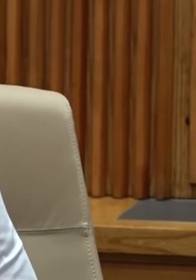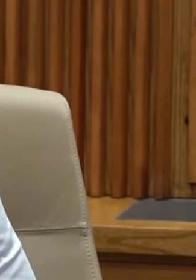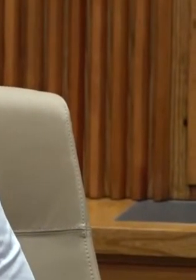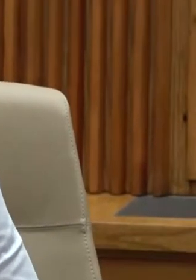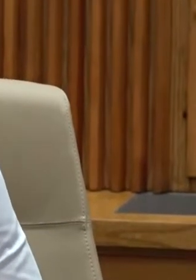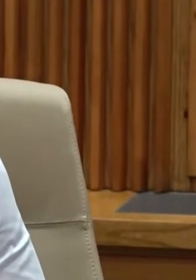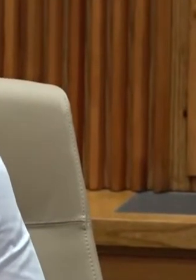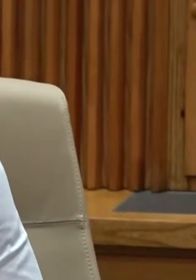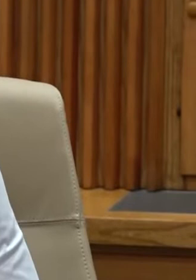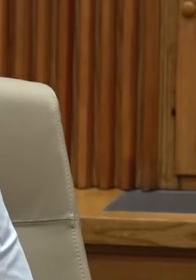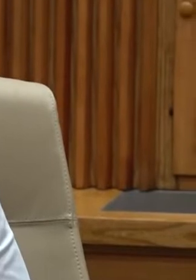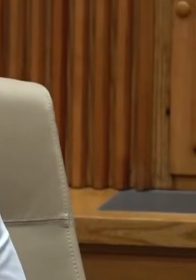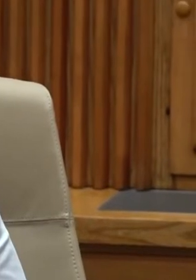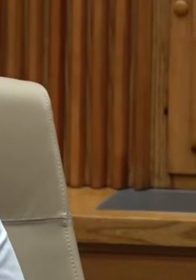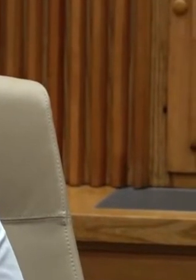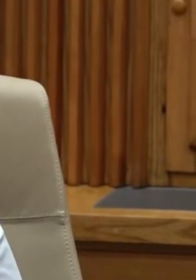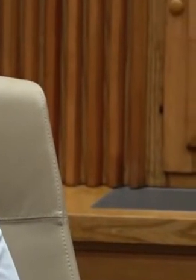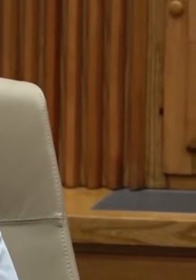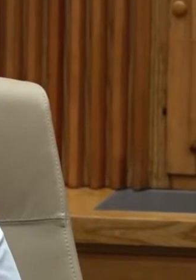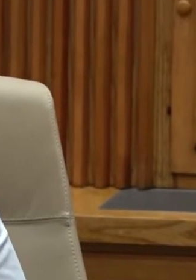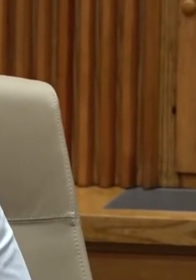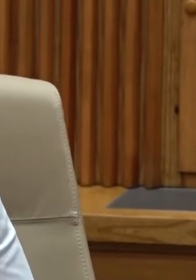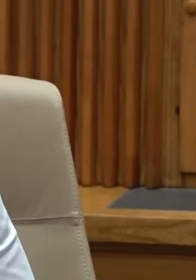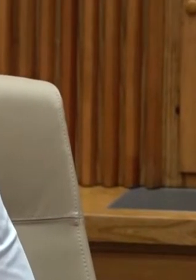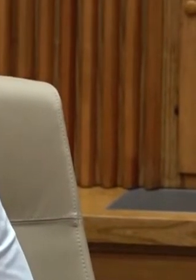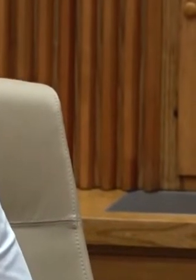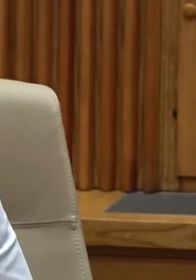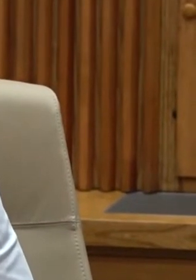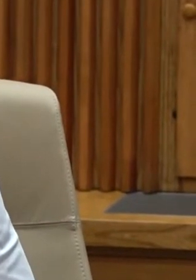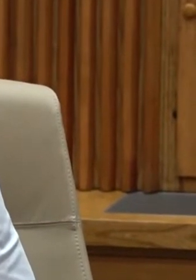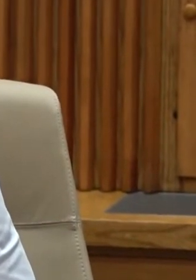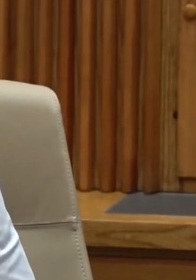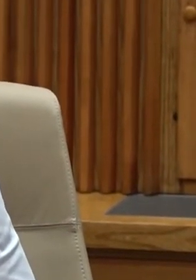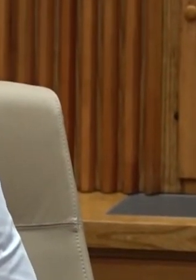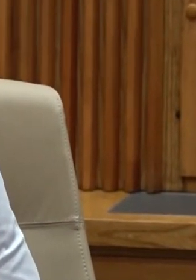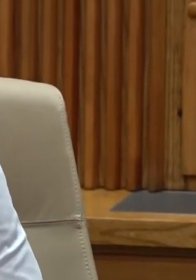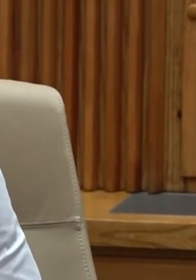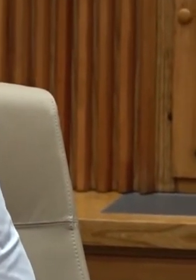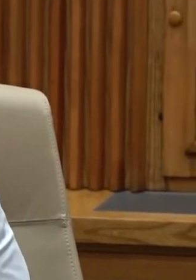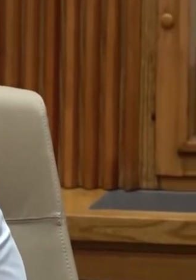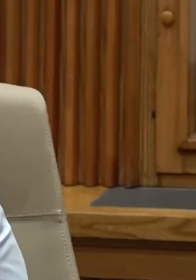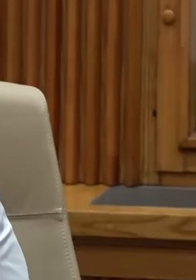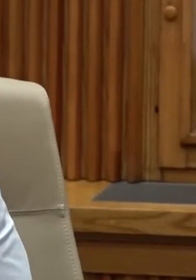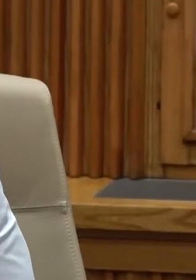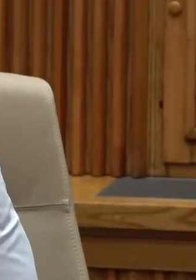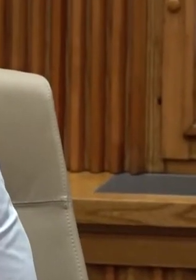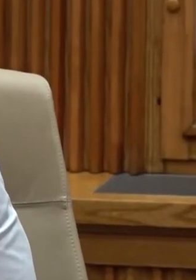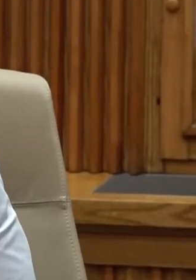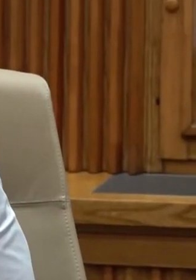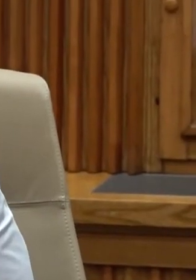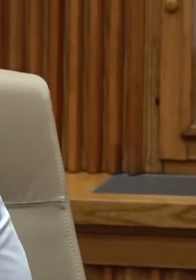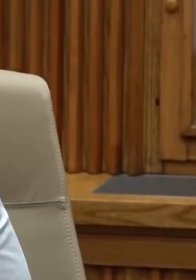dva vidika. Osredotočamo se na to, da bo preskrba z hrano seveda v Sloveniji čim